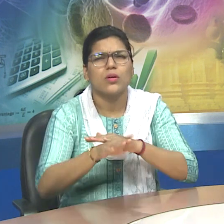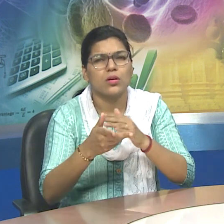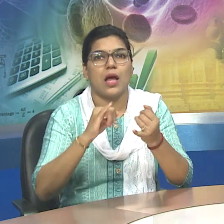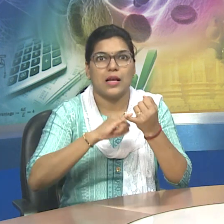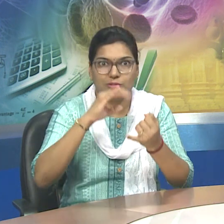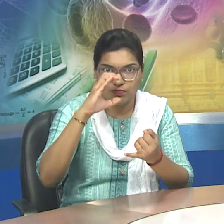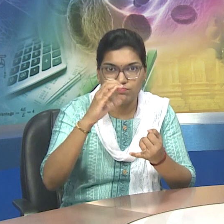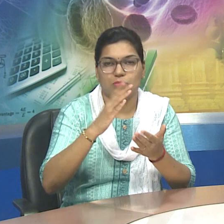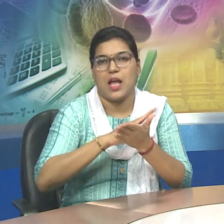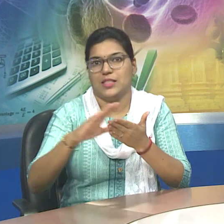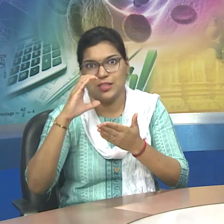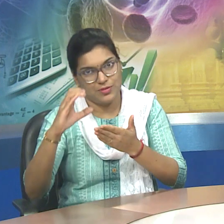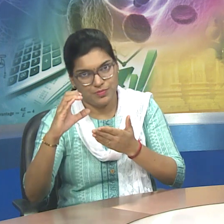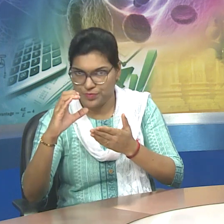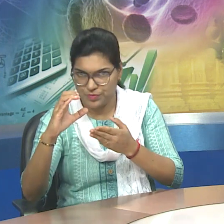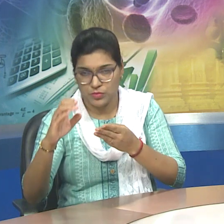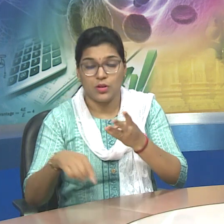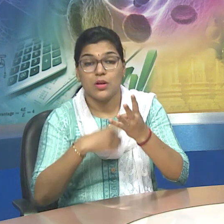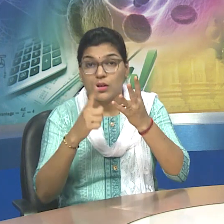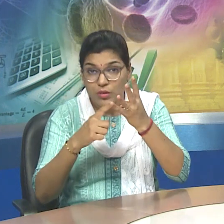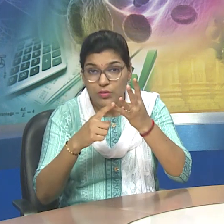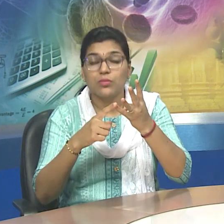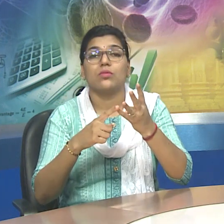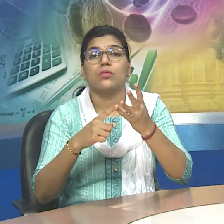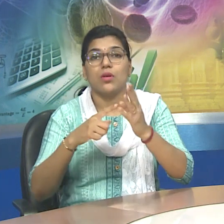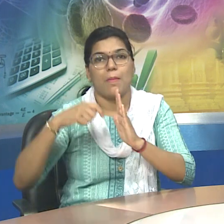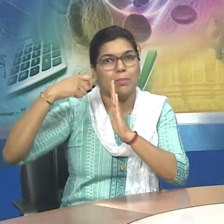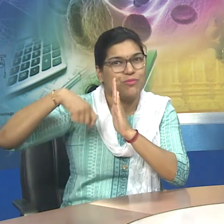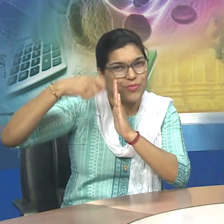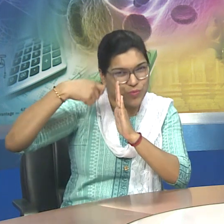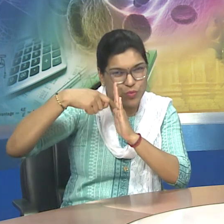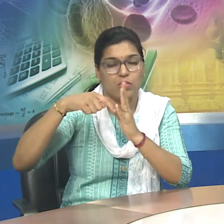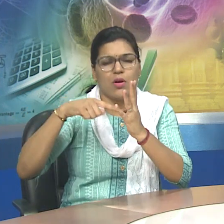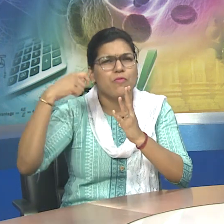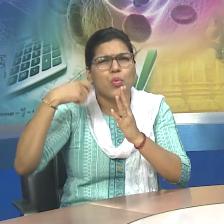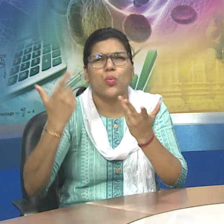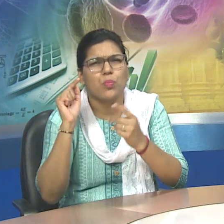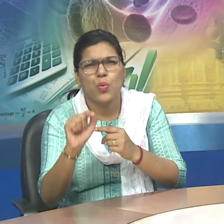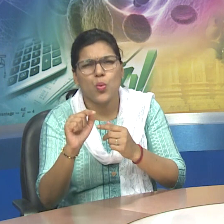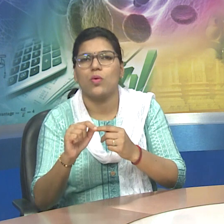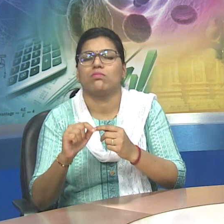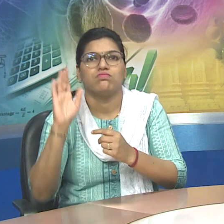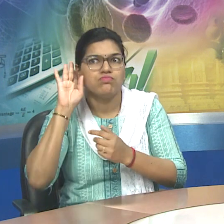न्यायपालिका से जैसे सुप्रीम कोर्ट हो गया, हाई कोर्ट हो गया, और मीडिया,